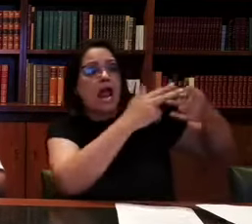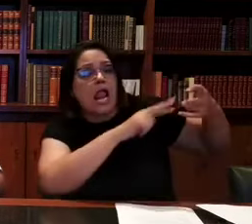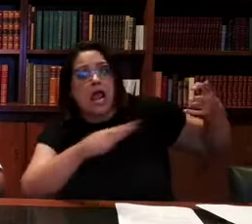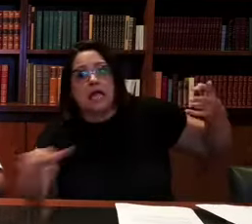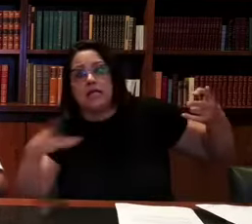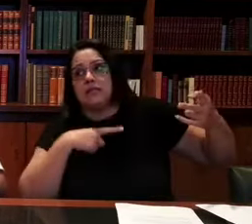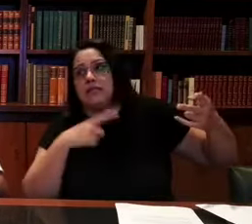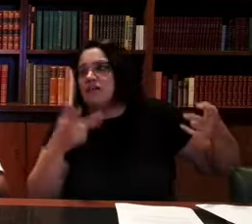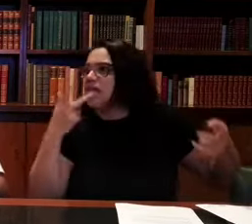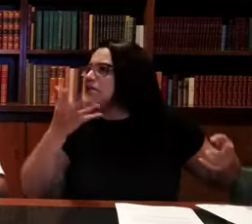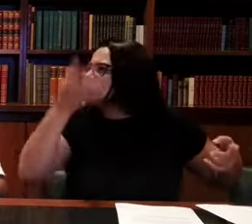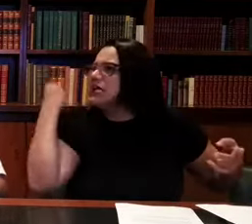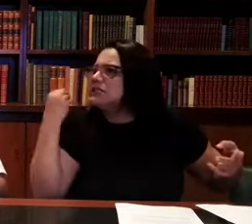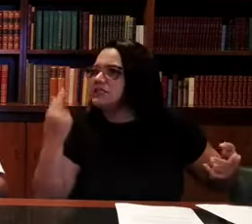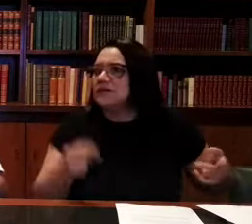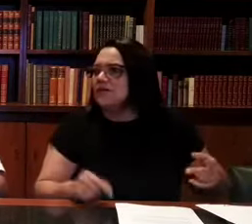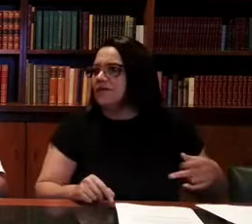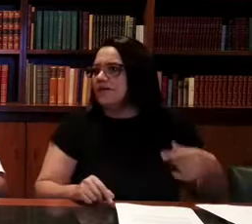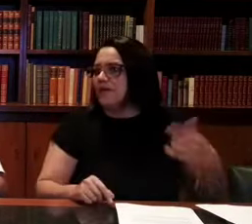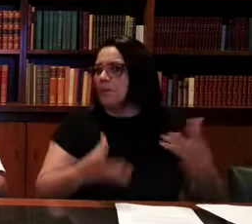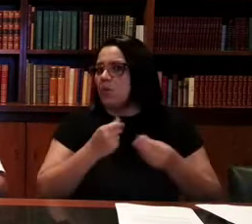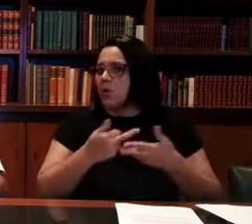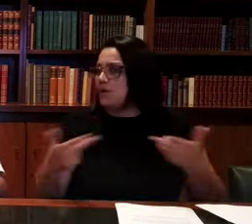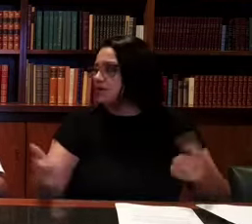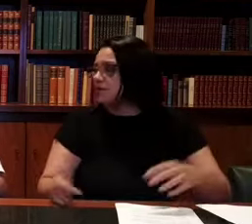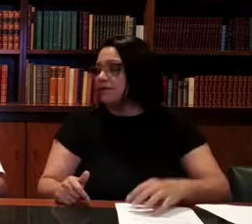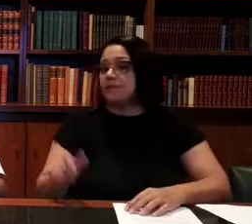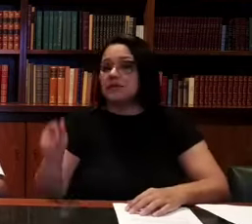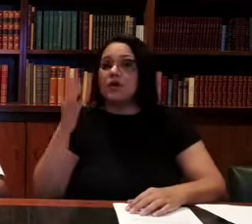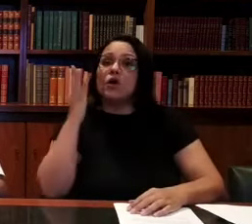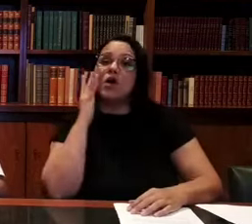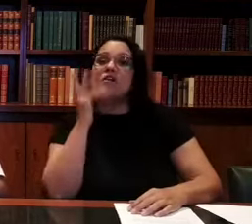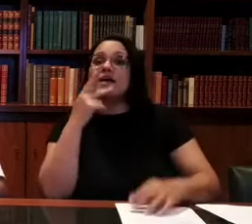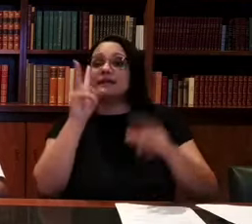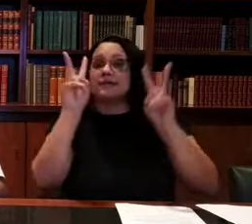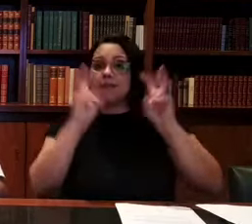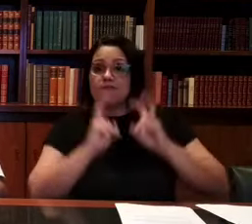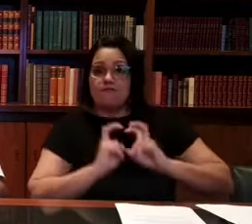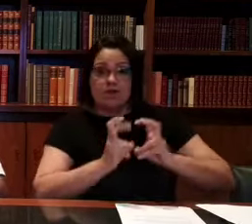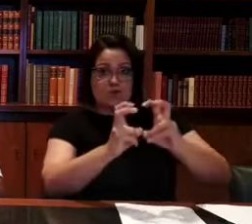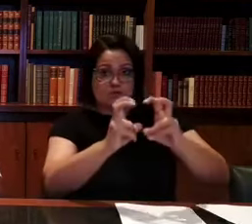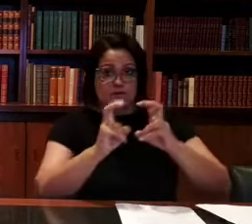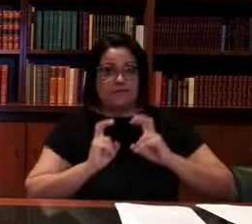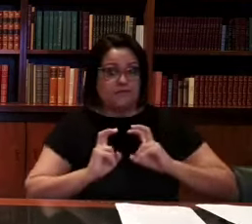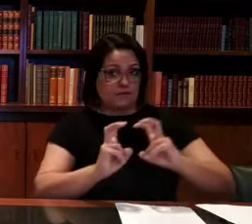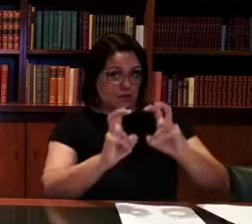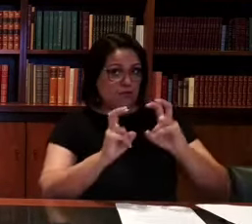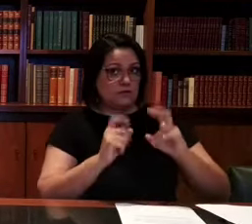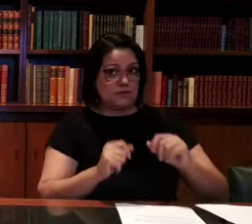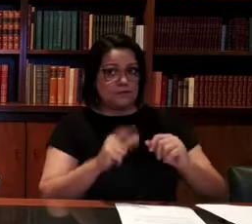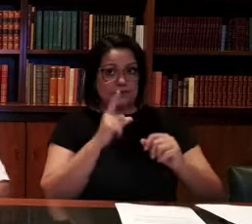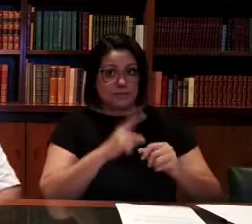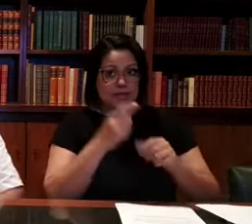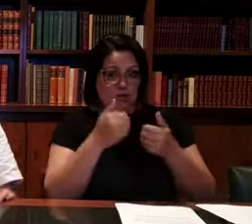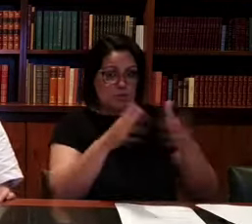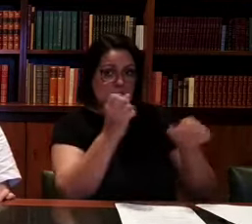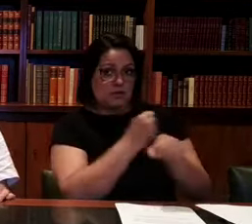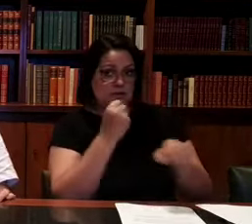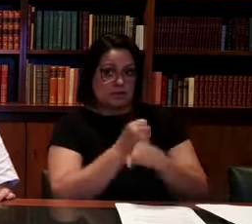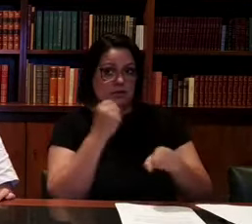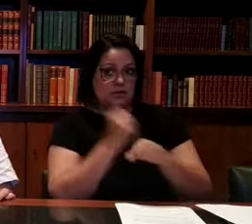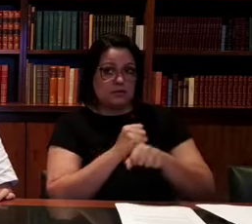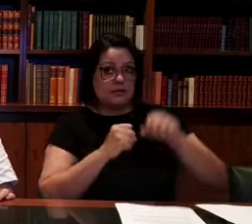esquecer de alguma eu vou dizer ferrovia até o Augusto aí fala se tem alguns Lagos ferrovia a gente vai ter o início da construção da